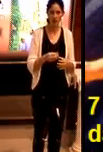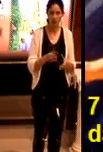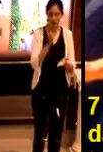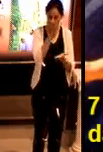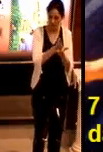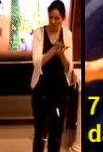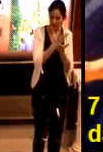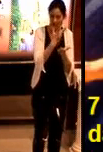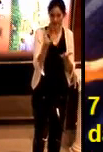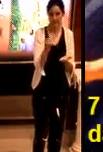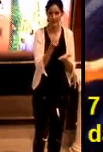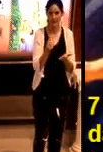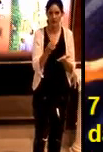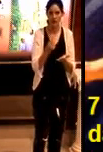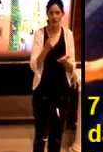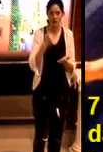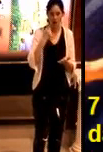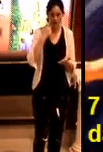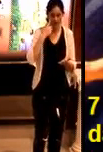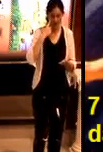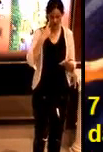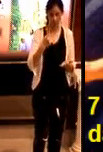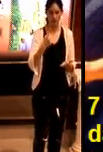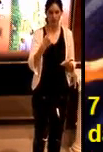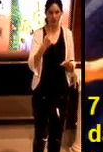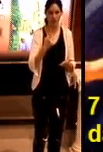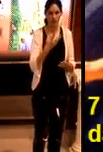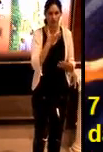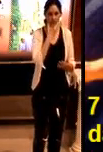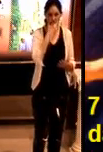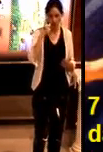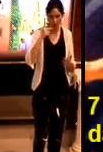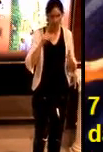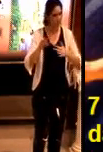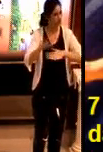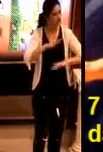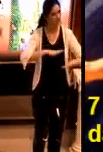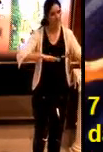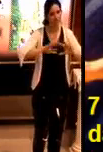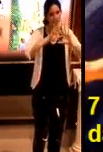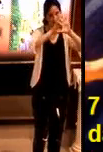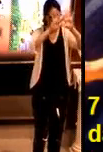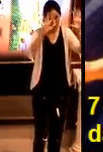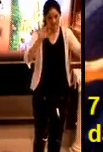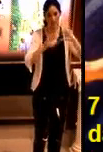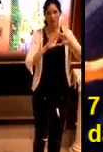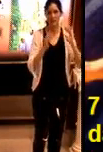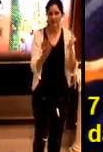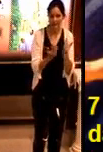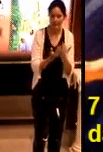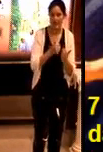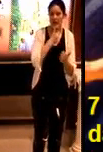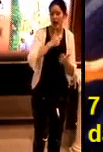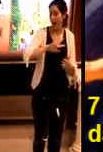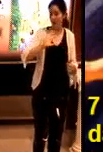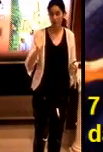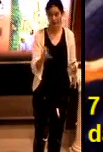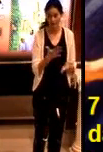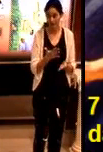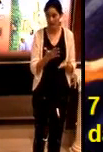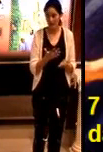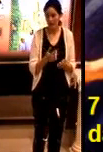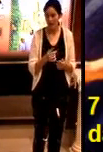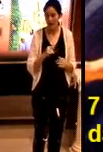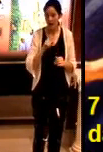que hizo el mar, la tierra y las fuentes de las aguas. Eso es lo que dice el mensaje angélico. Y alguno